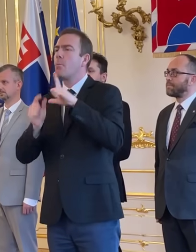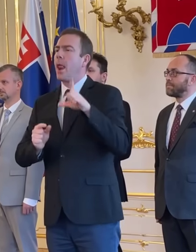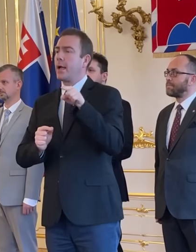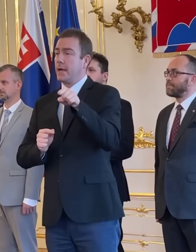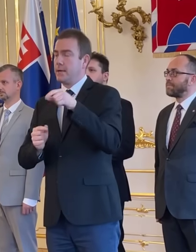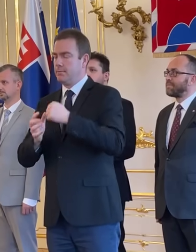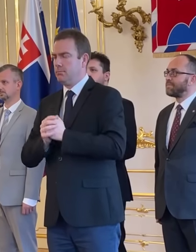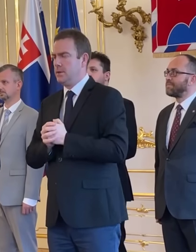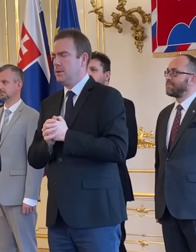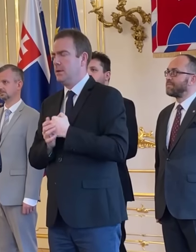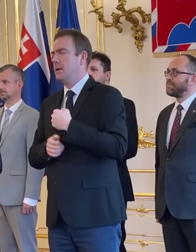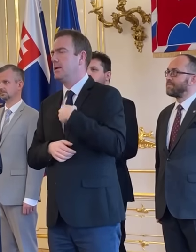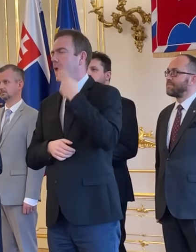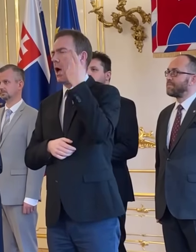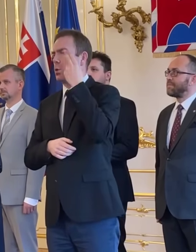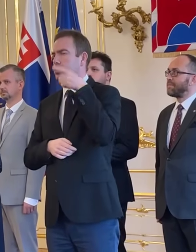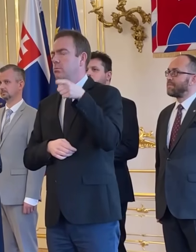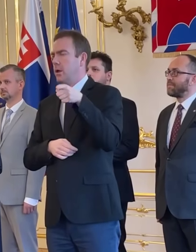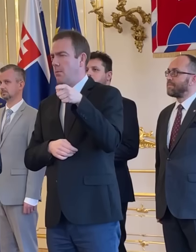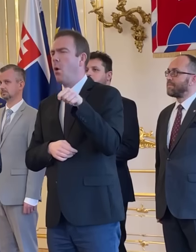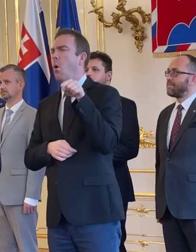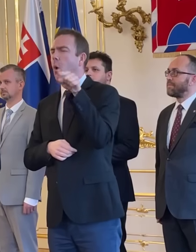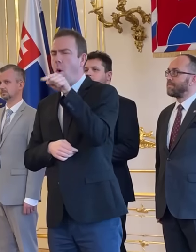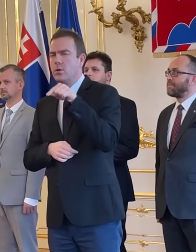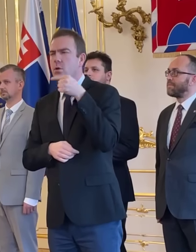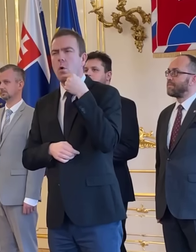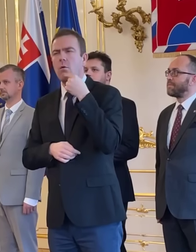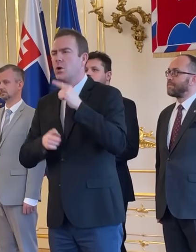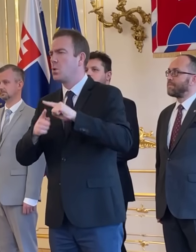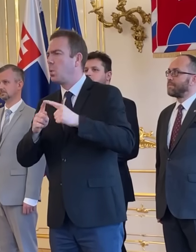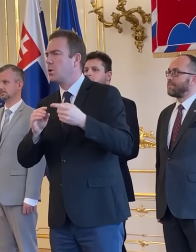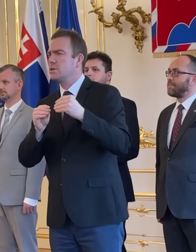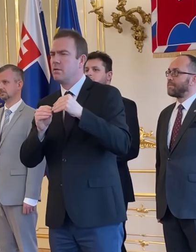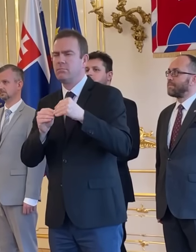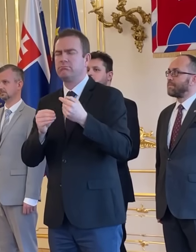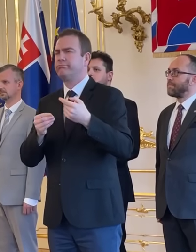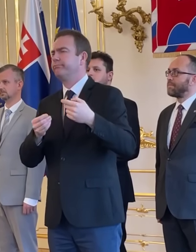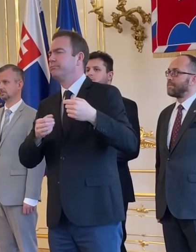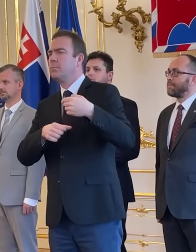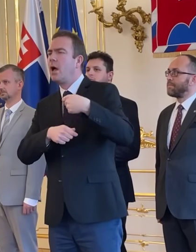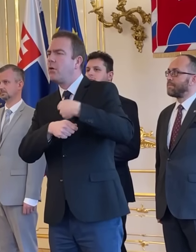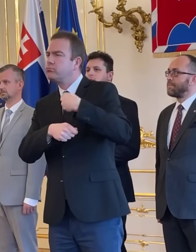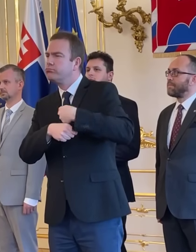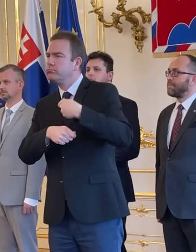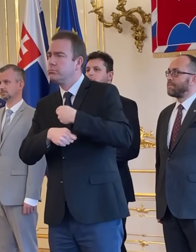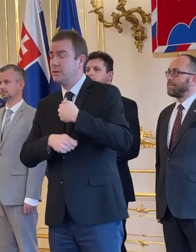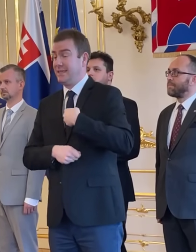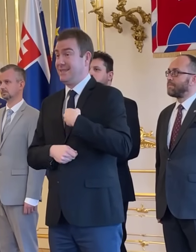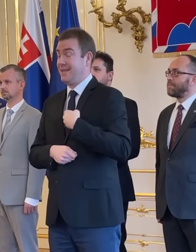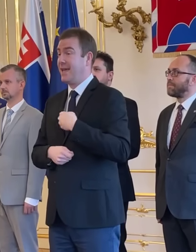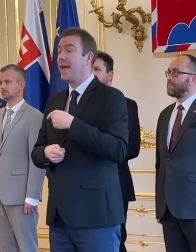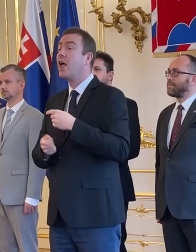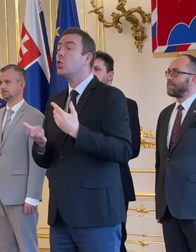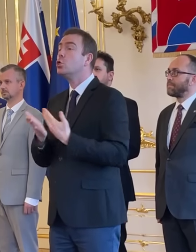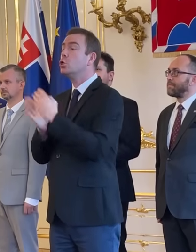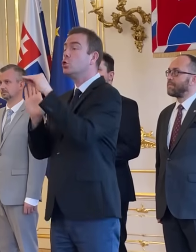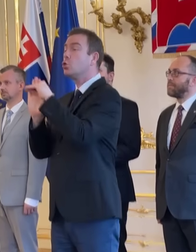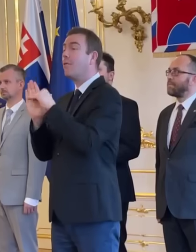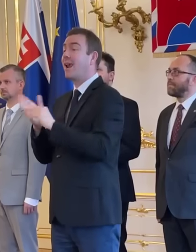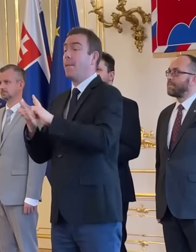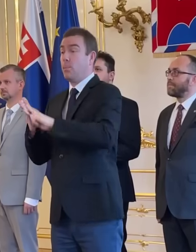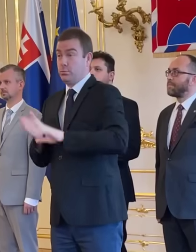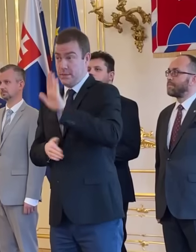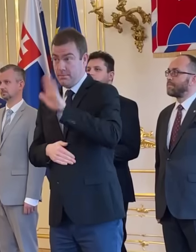Ja rozumiem, že tých protiargumentov bude veľa, budú rôzne, ale pokiaľ ide o ten podpis pod tou novelou, snažím sa to vysvetliť našim